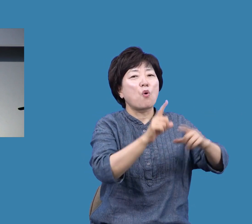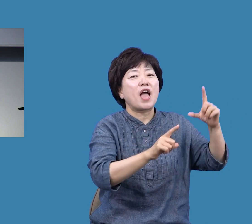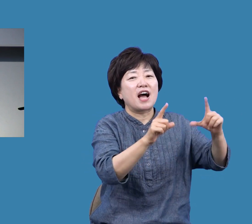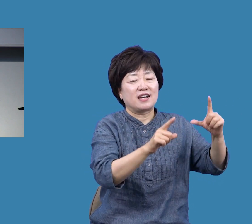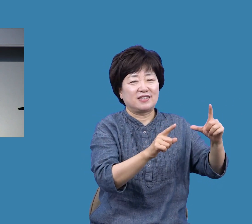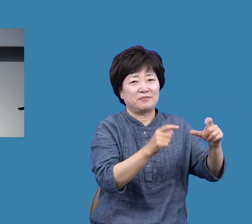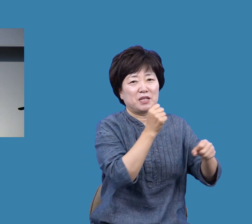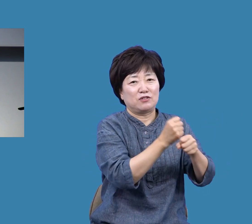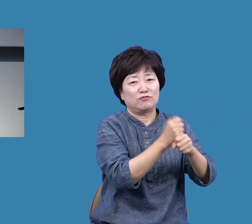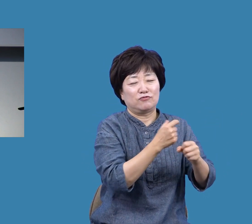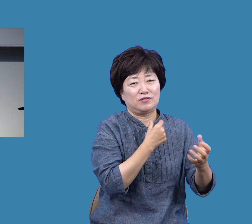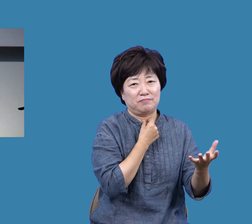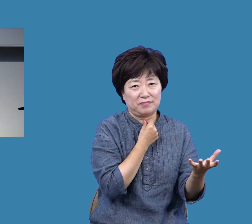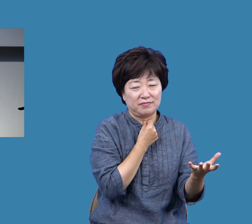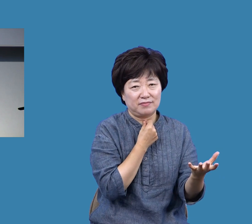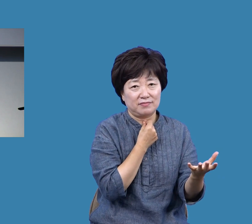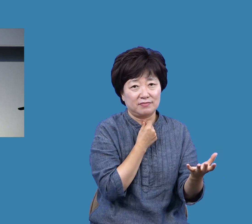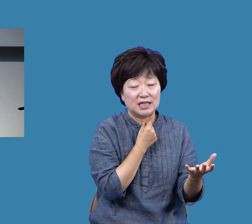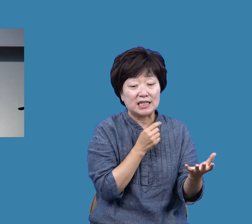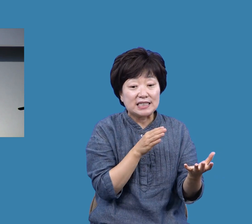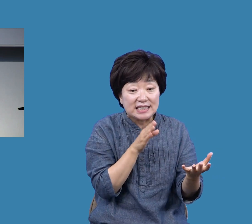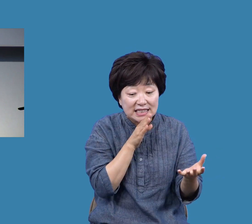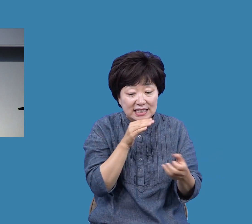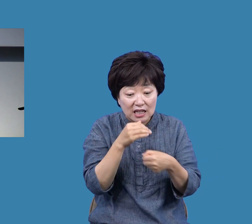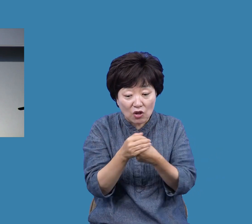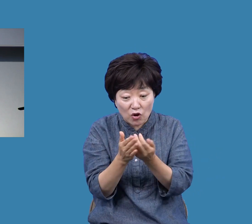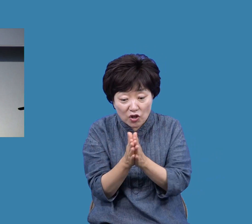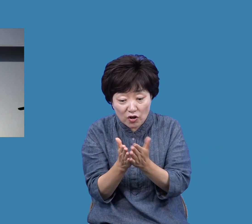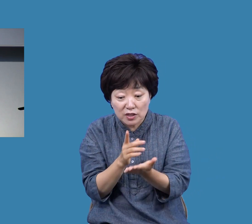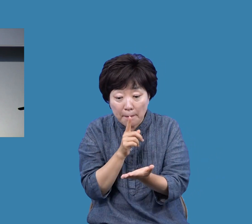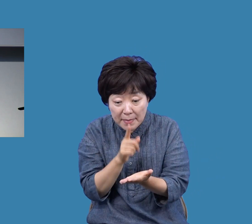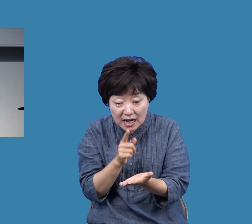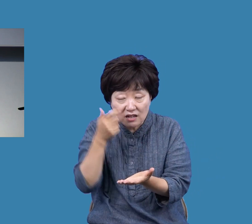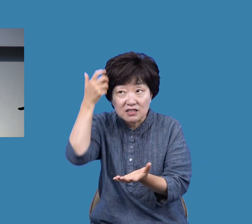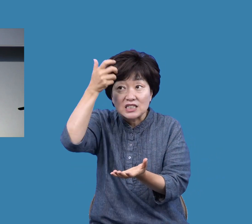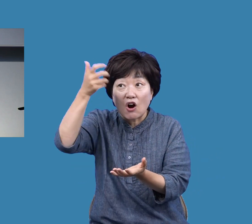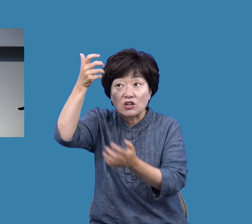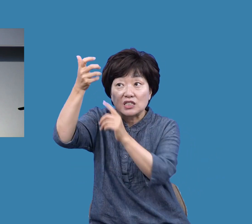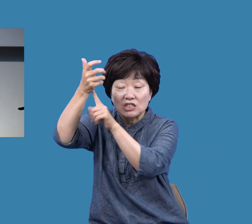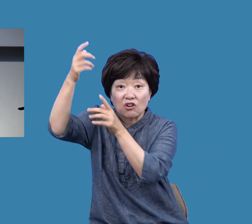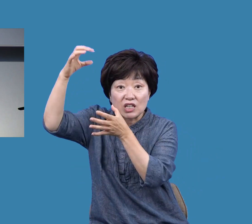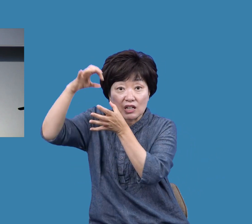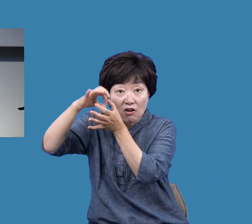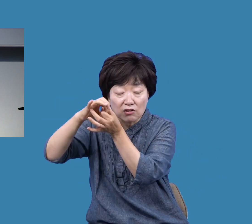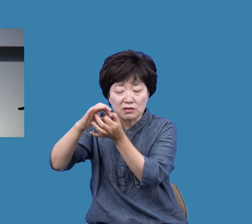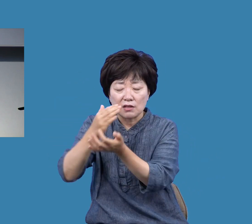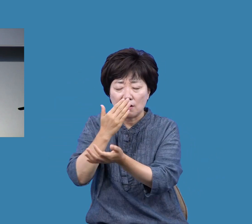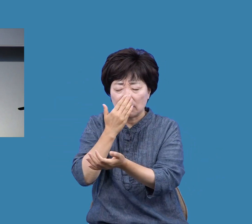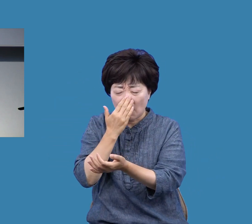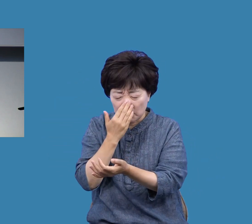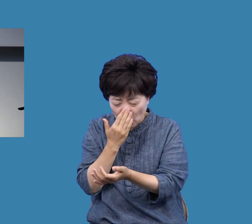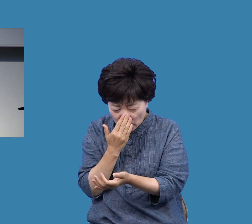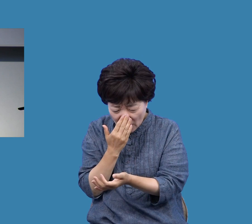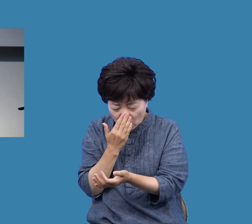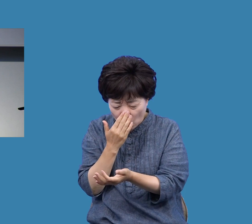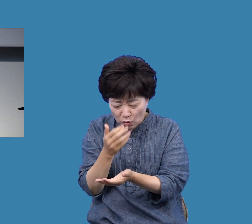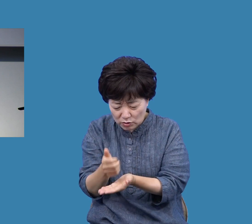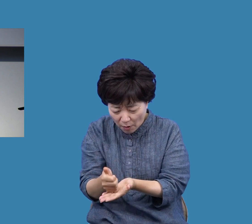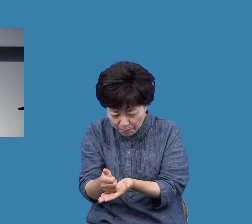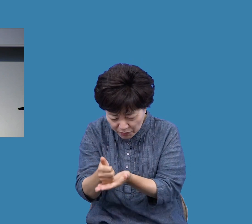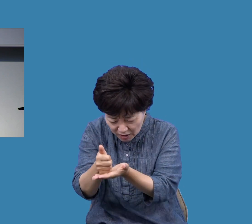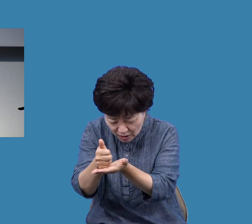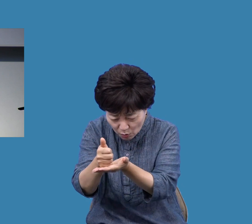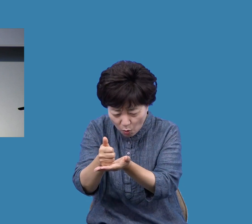아니고 성경에서 얘기하는 진짜 영적인 것을 보세요. 그러면 겸손하고 섬기고